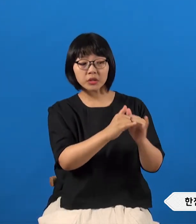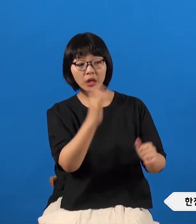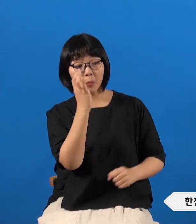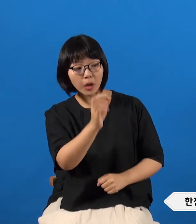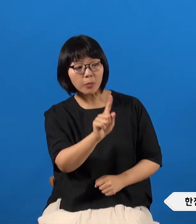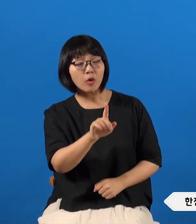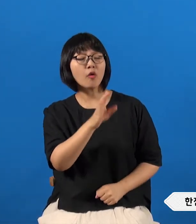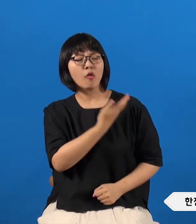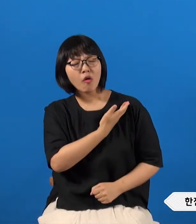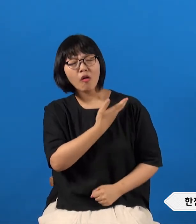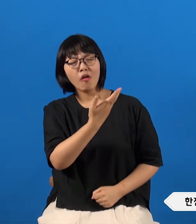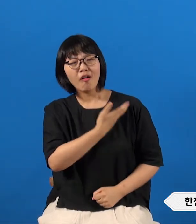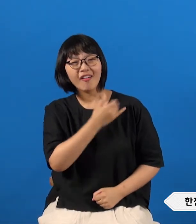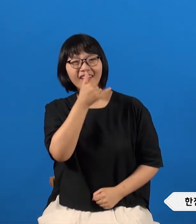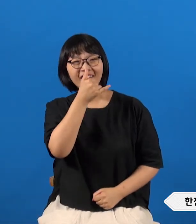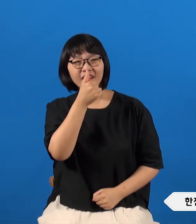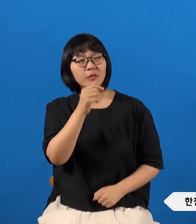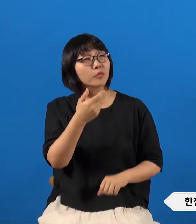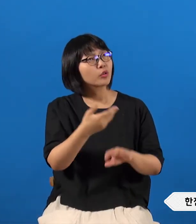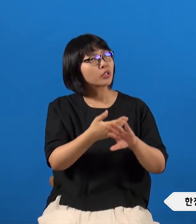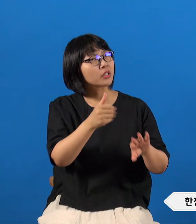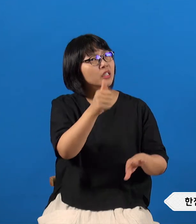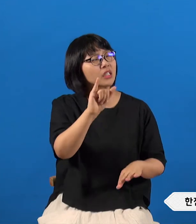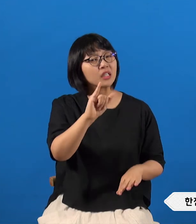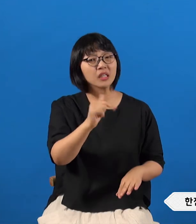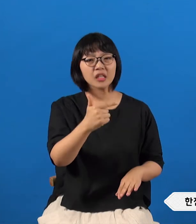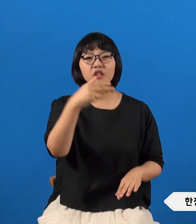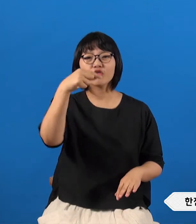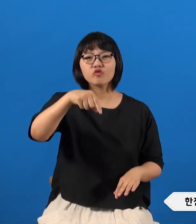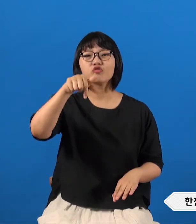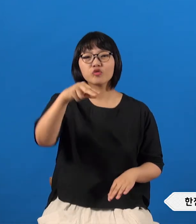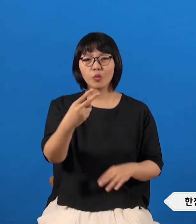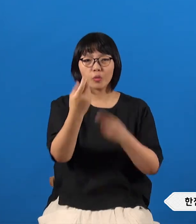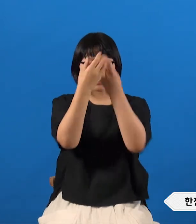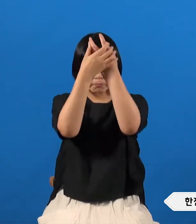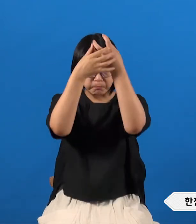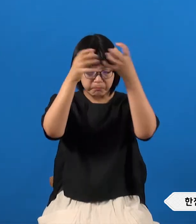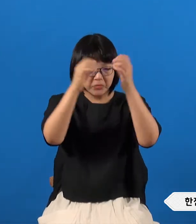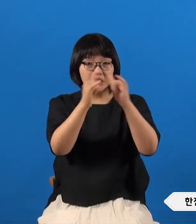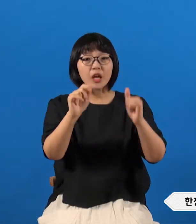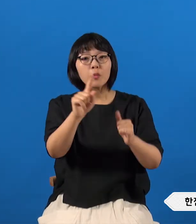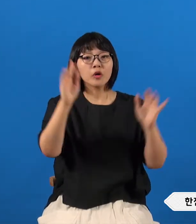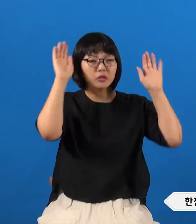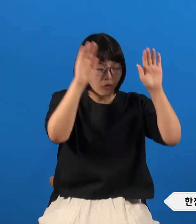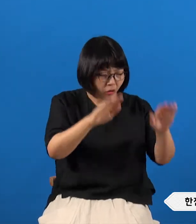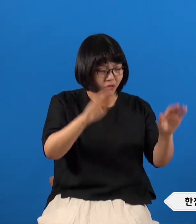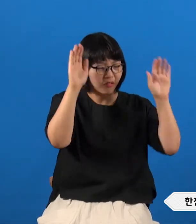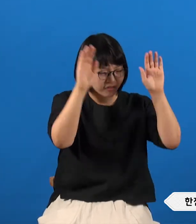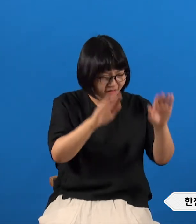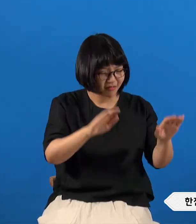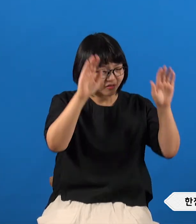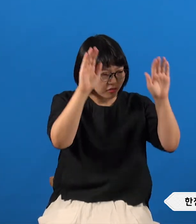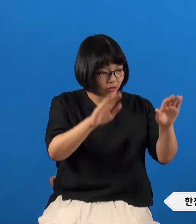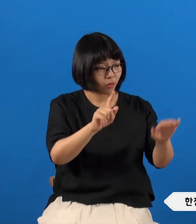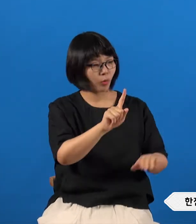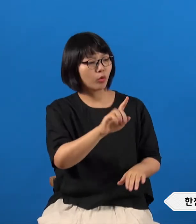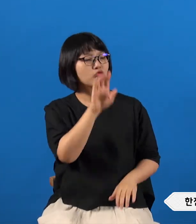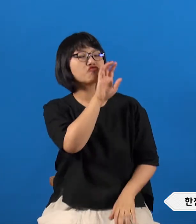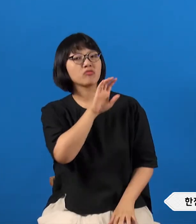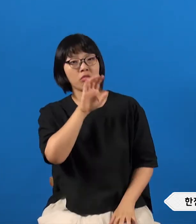고행을 합니다. 힌두교나 이슬람교 신자들은 끝없이 머리를 조아리면서 참배를